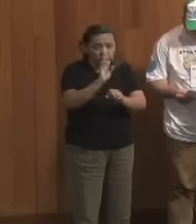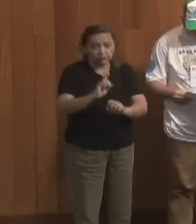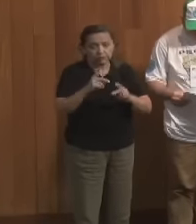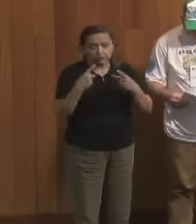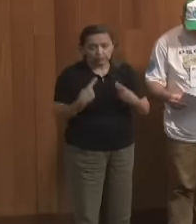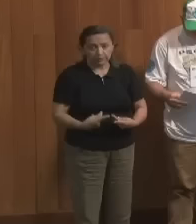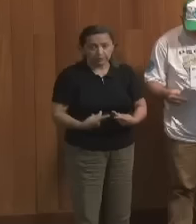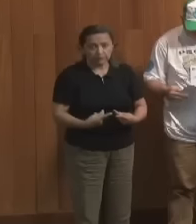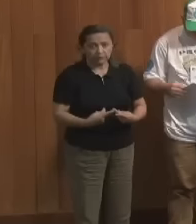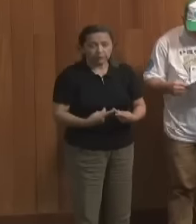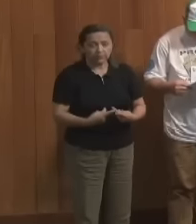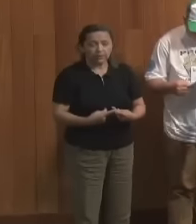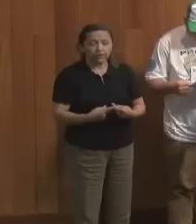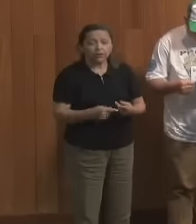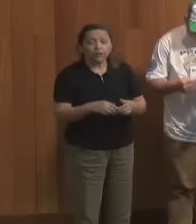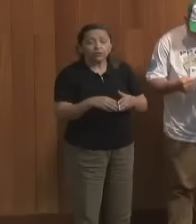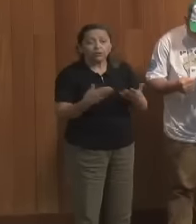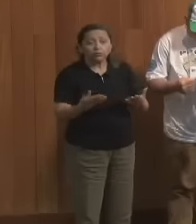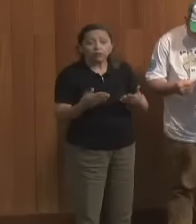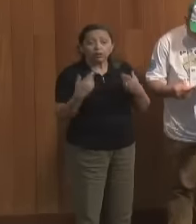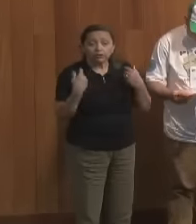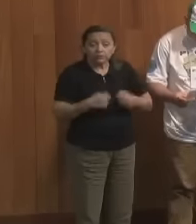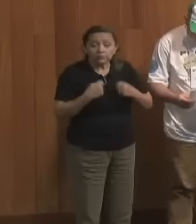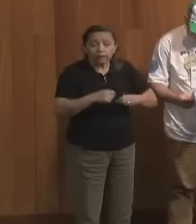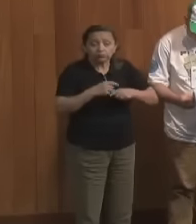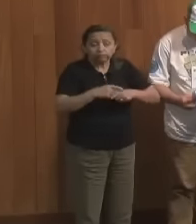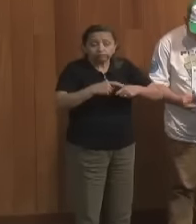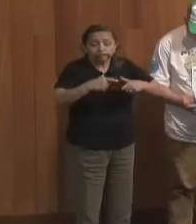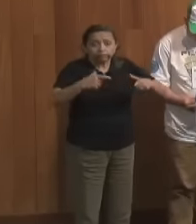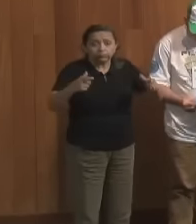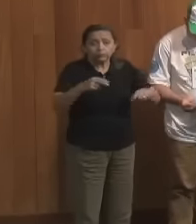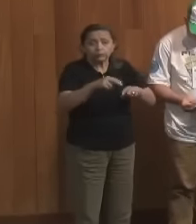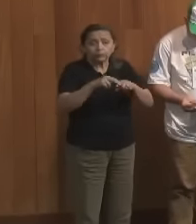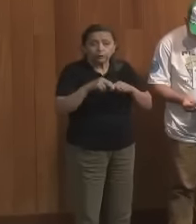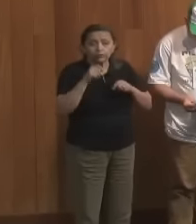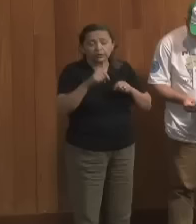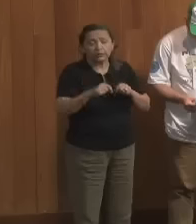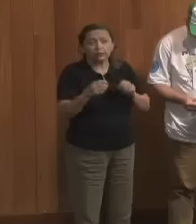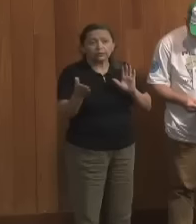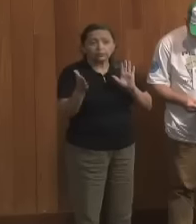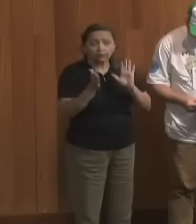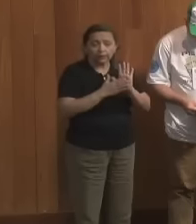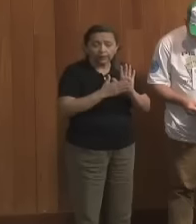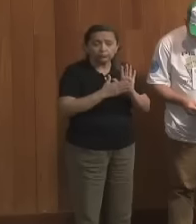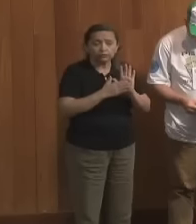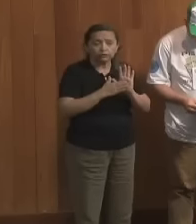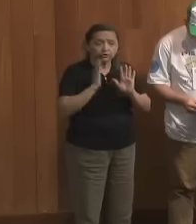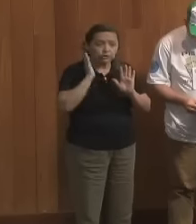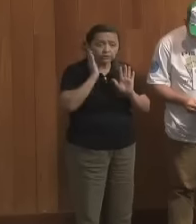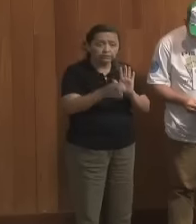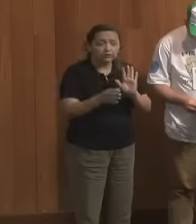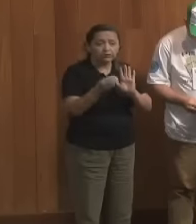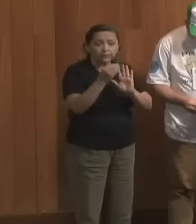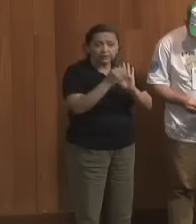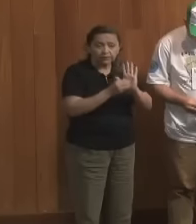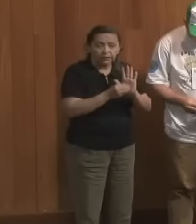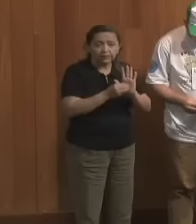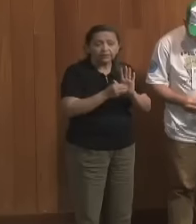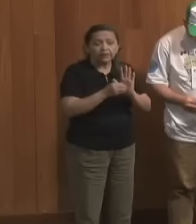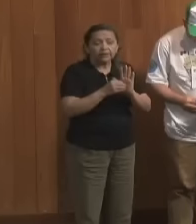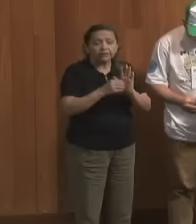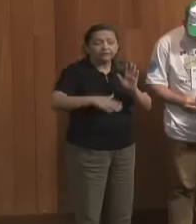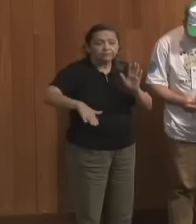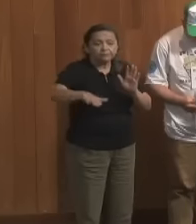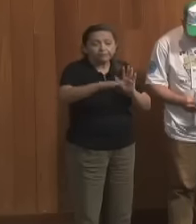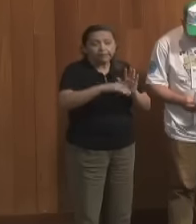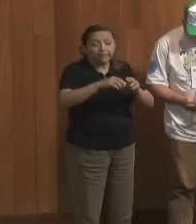humanos. E uma demanda crescente, por isso que aqui está diretamente relacionada à questão do meio ambiente, a